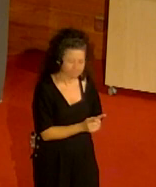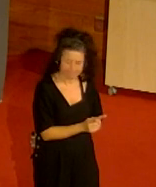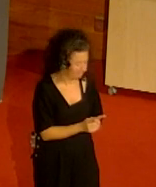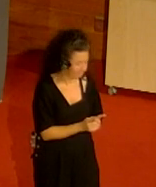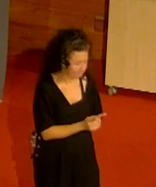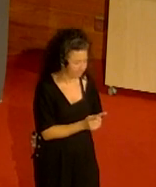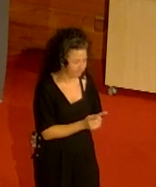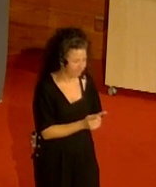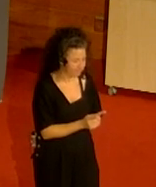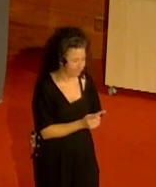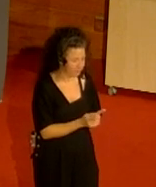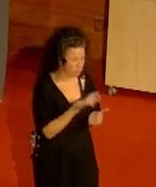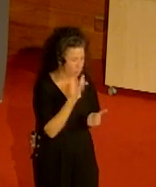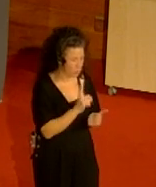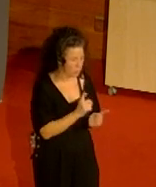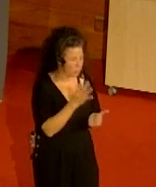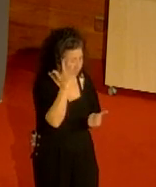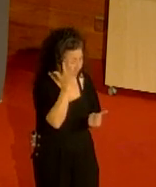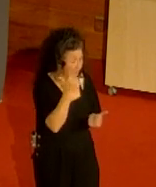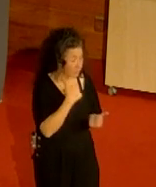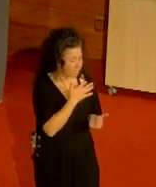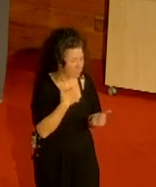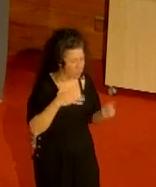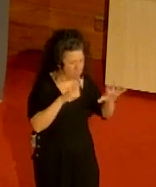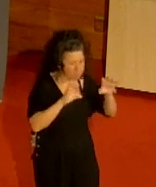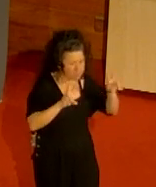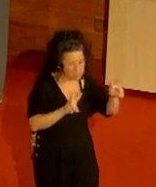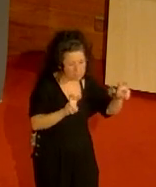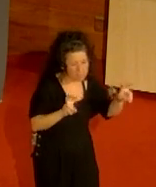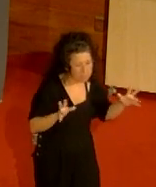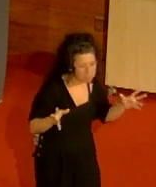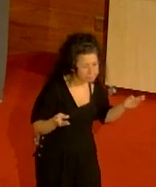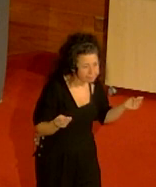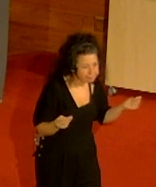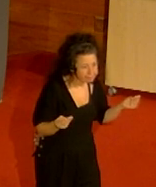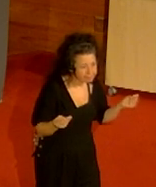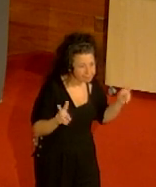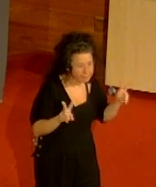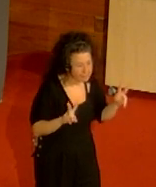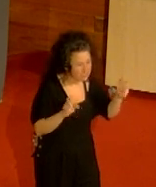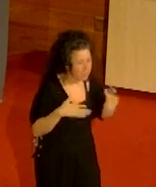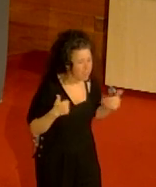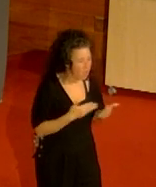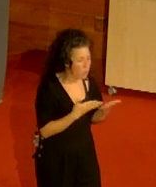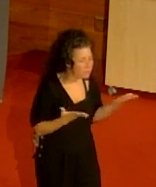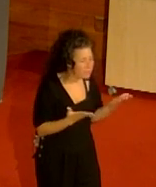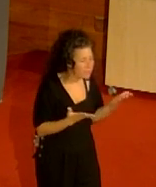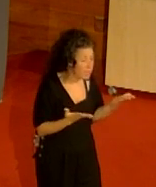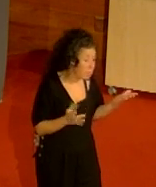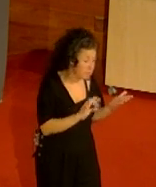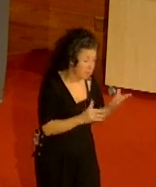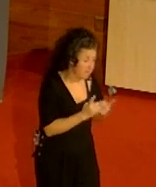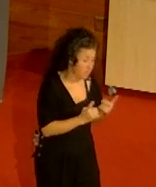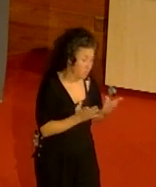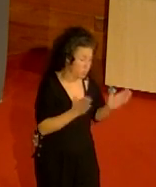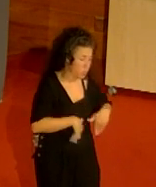Pasa lo mismo con, pues si yo quiero aprender ahora sobre, no lo sé, cualquier tema del cual no tenga mucha información a priori,